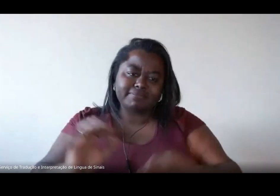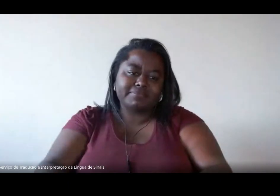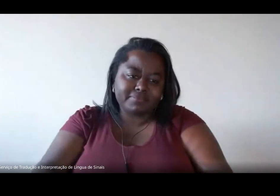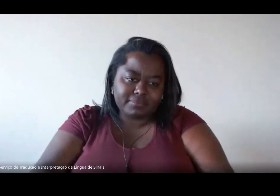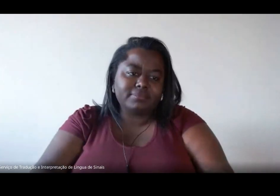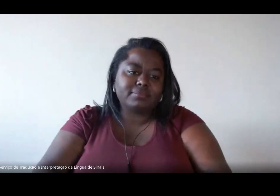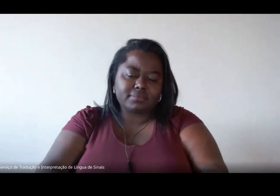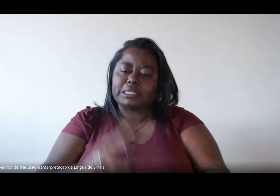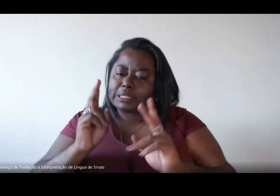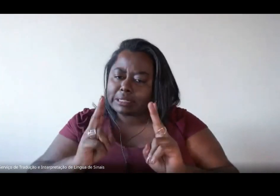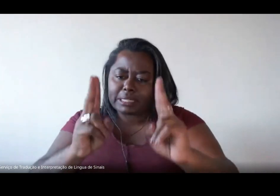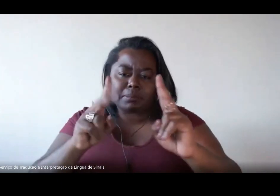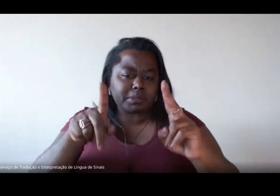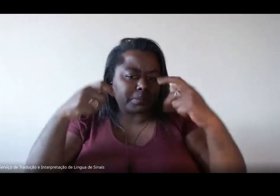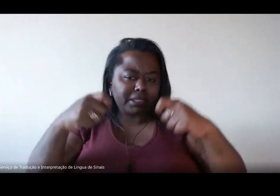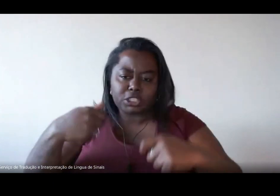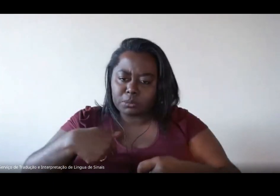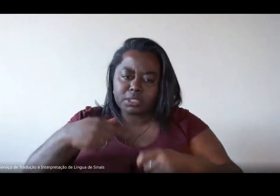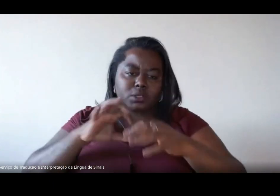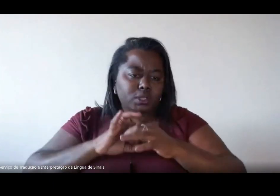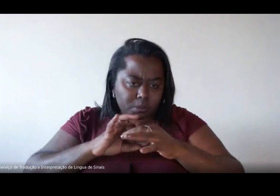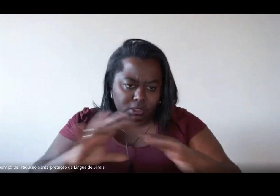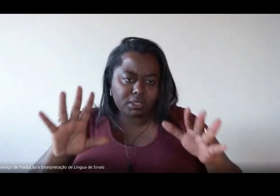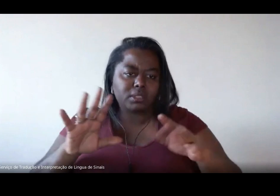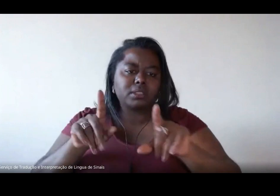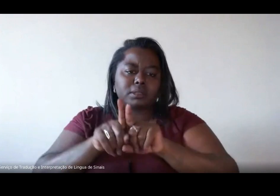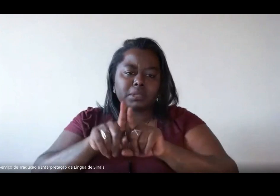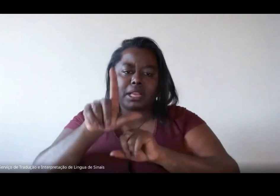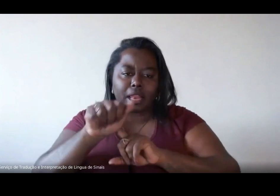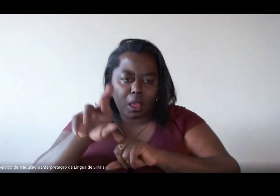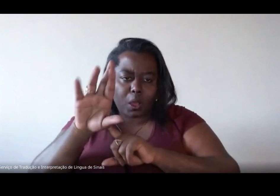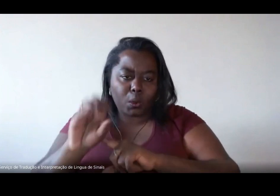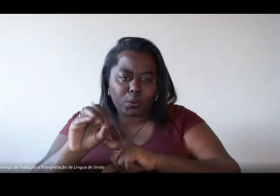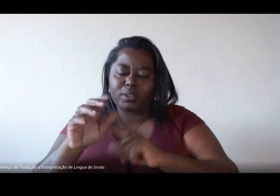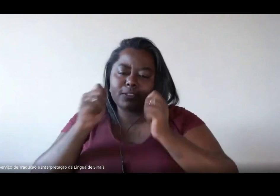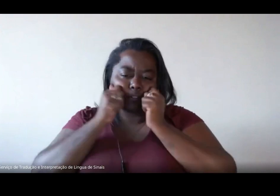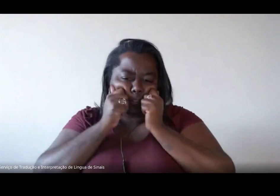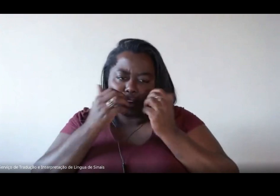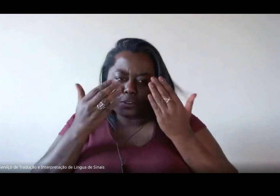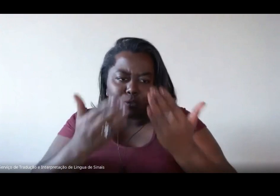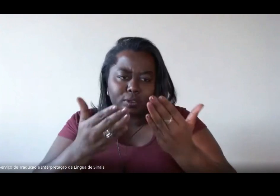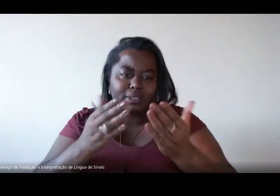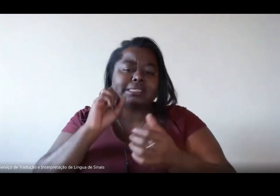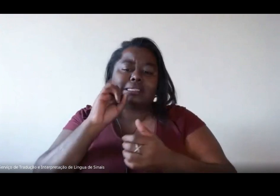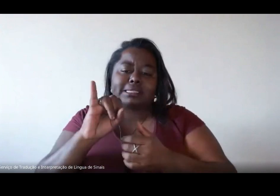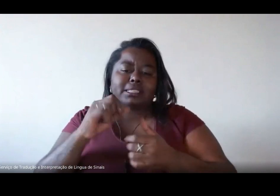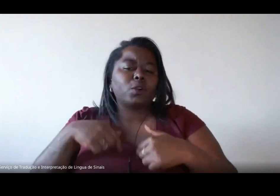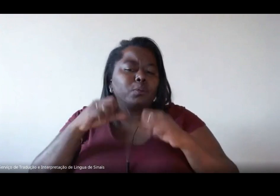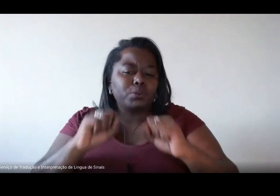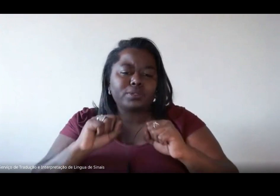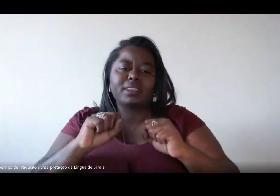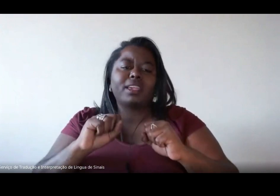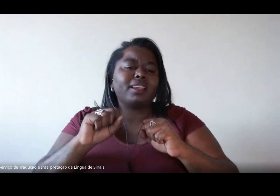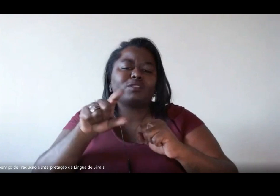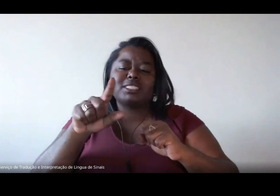maravilhosa mesmo, maravilhosa. E sempre que você precisar de mim, eu estou à disposição. O Lauro também, gracinha de Lauro. Lauro, quando